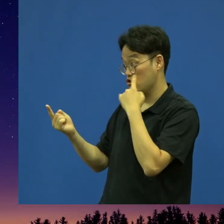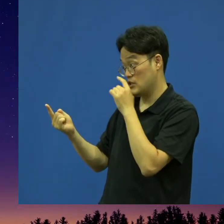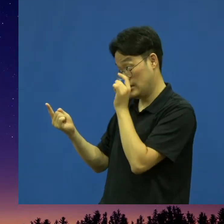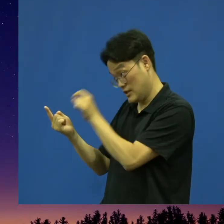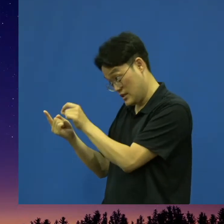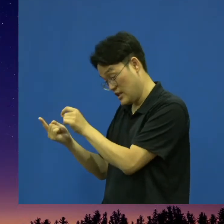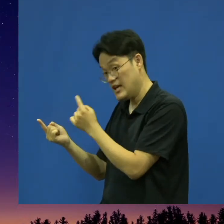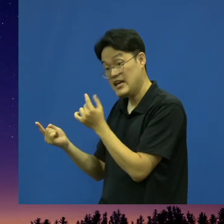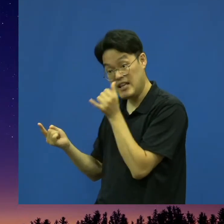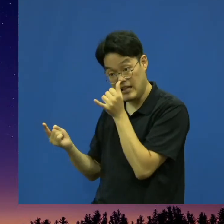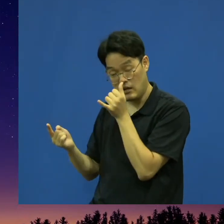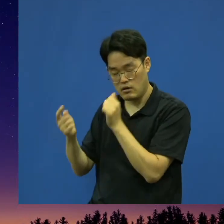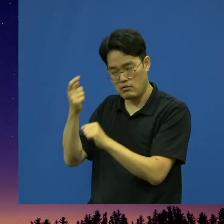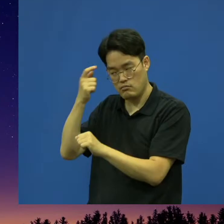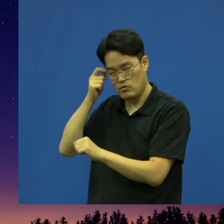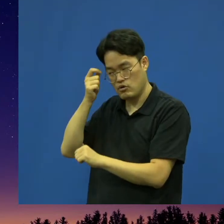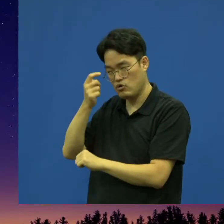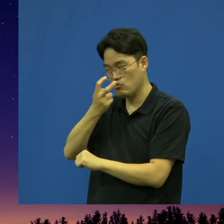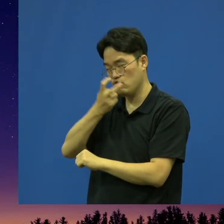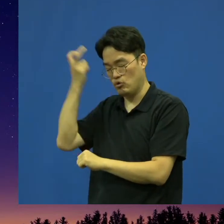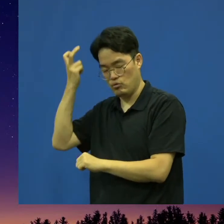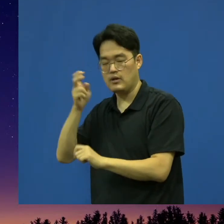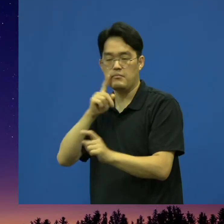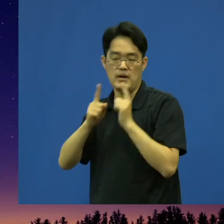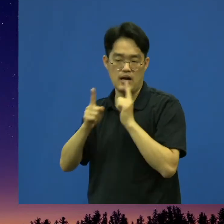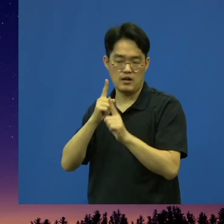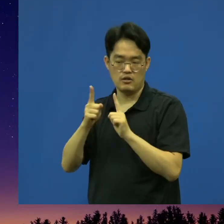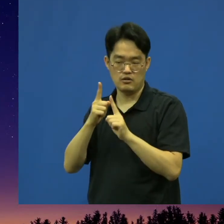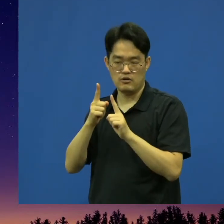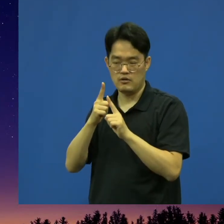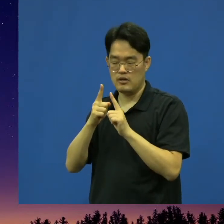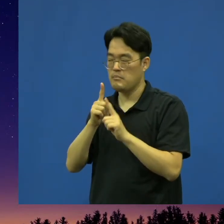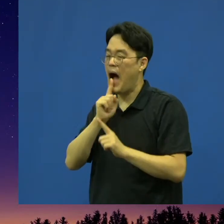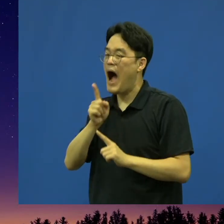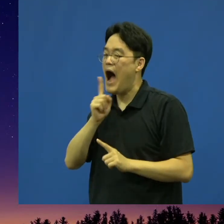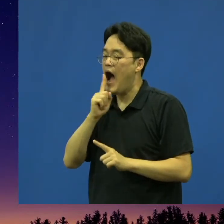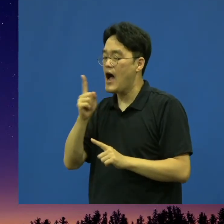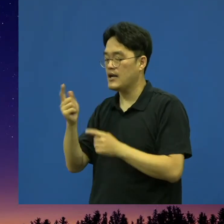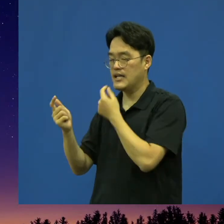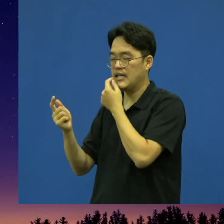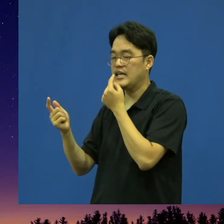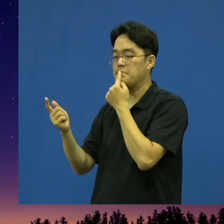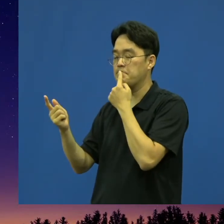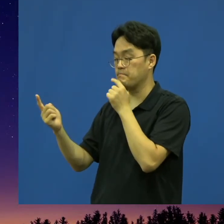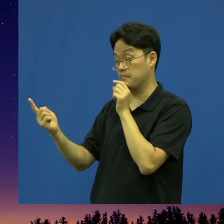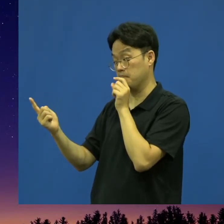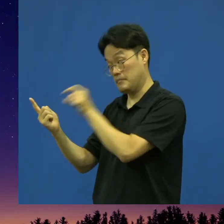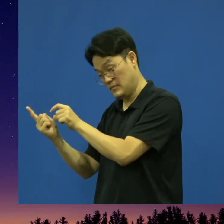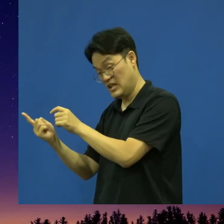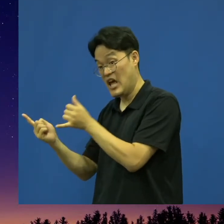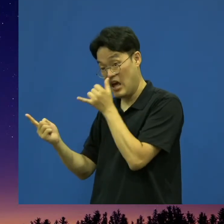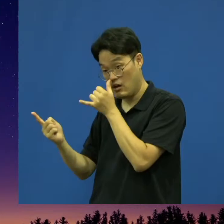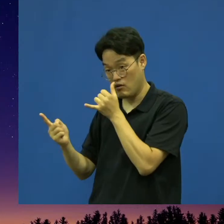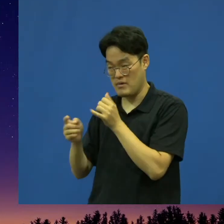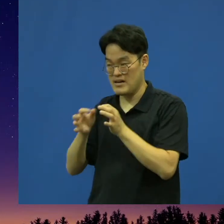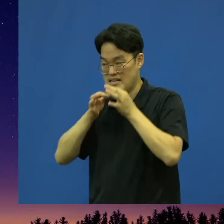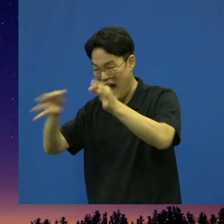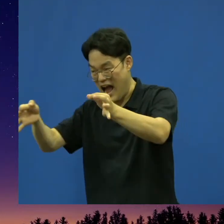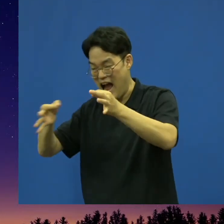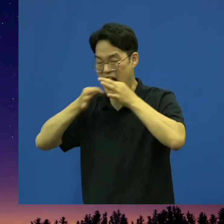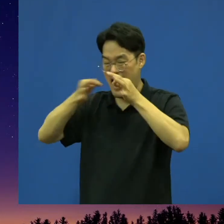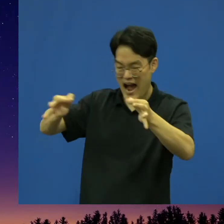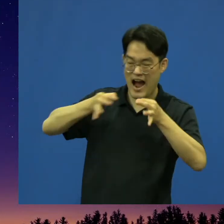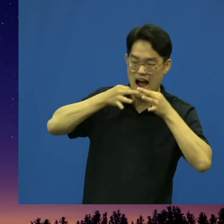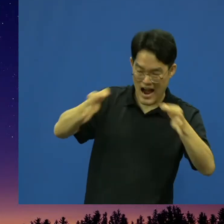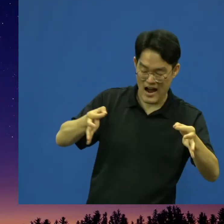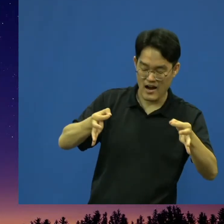말하는 것이겠죠. 큰 말을 하는 입, 권세를 가지고 쩌렁쩌렁하면서 말들을 쏟아내고 있다는